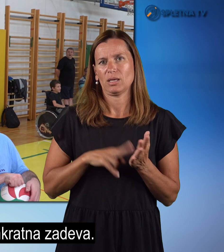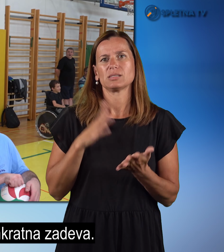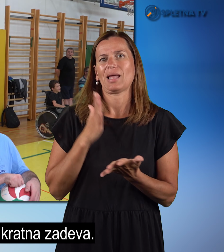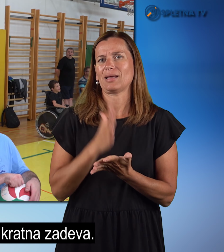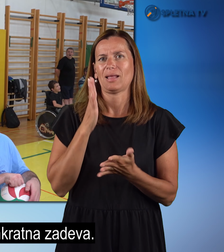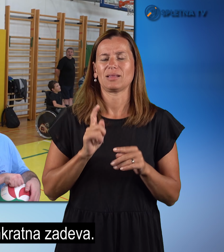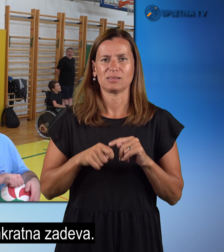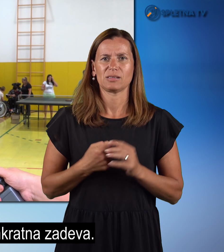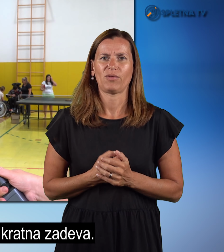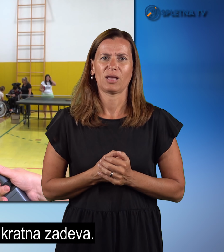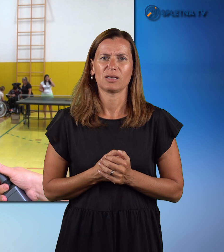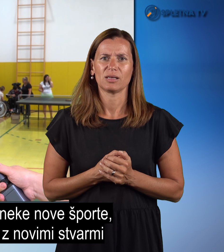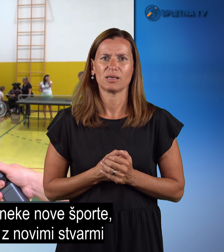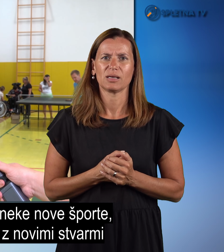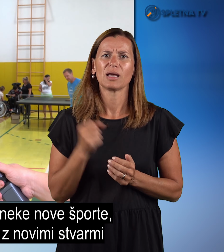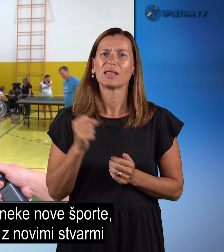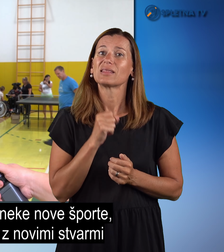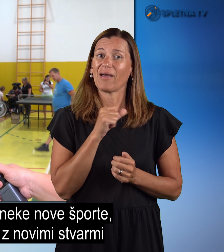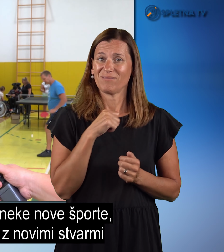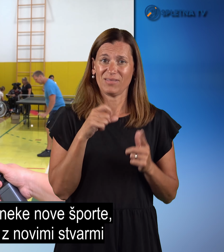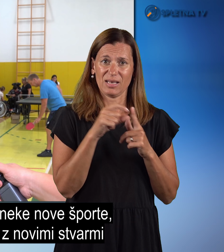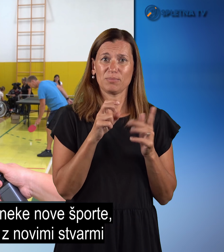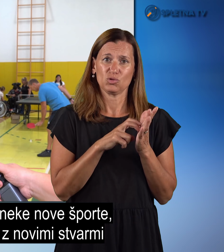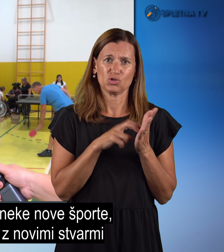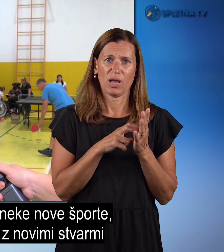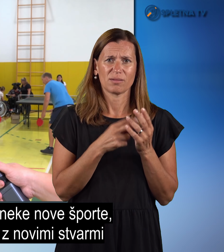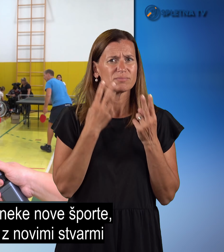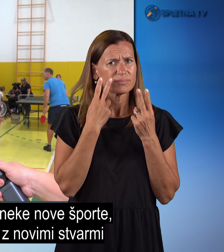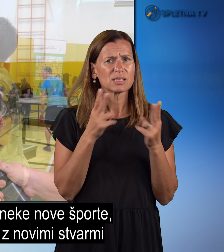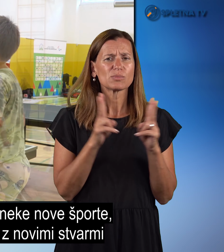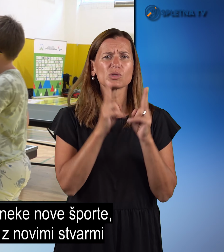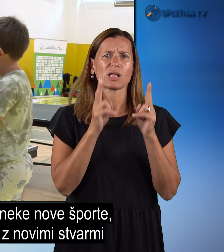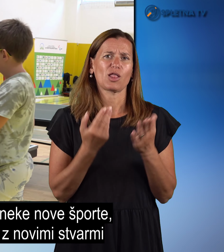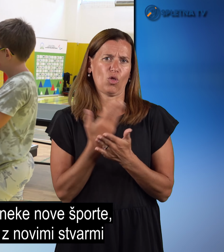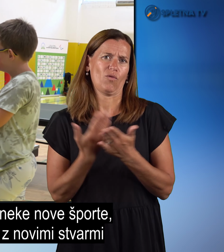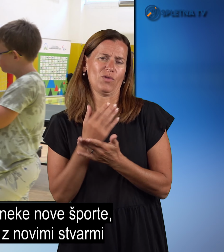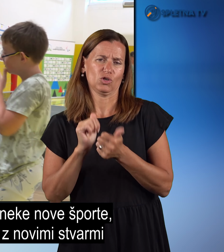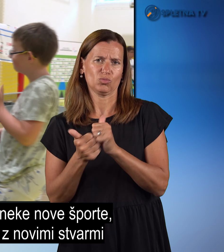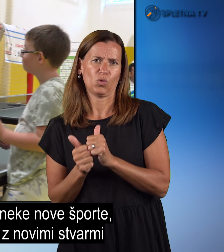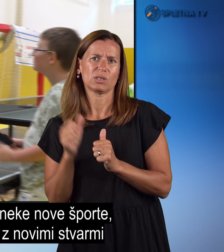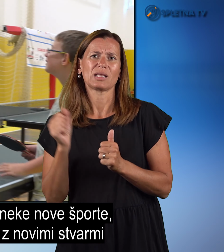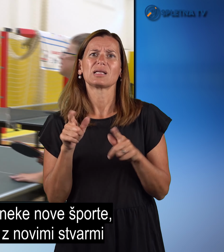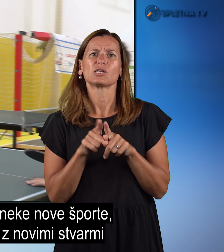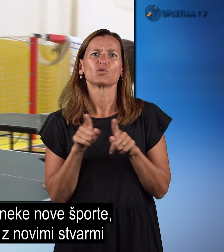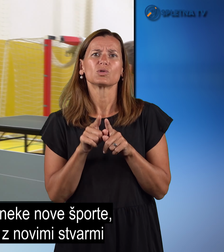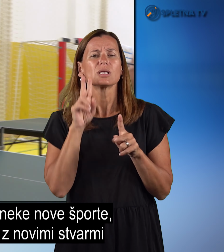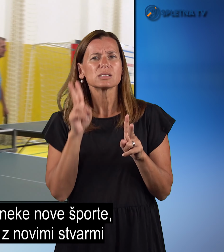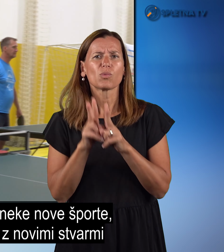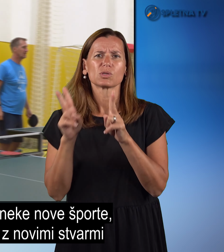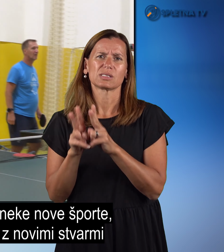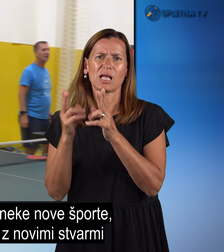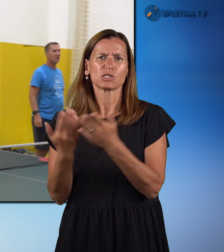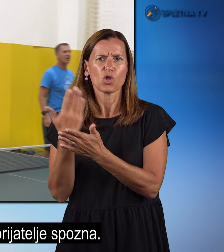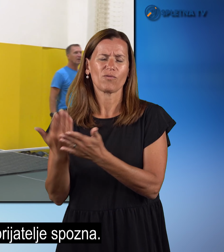res enkratna zadeva. Ja, da Filip še spozna neke nove športe, da se tudi spozna z